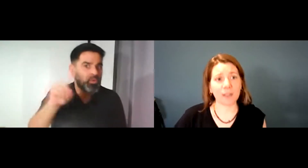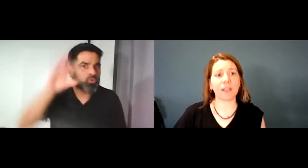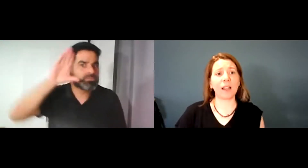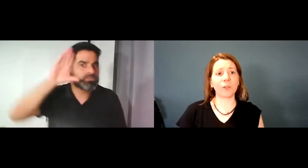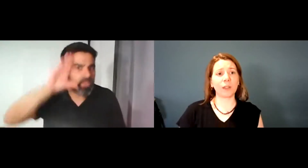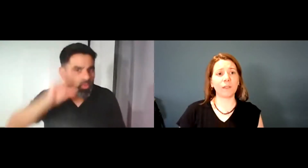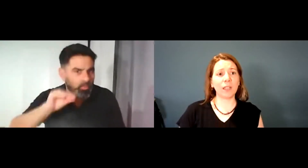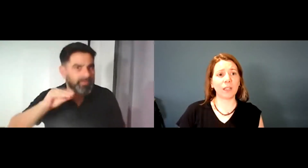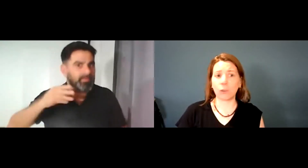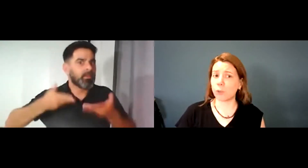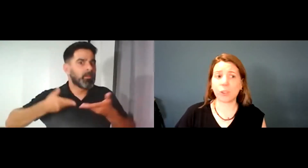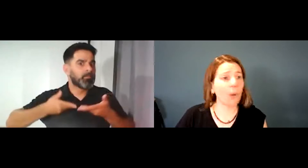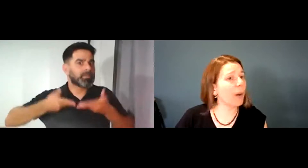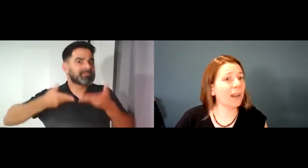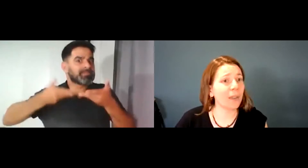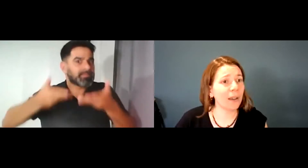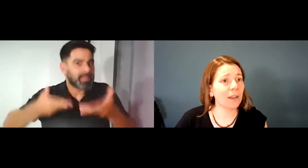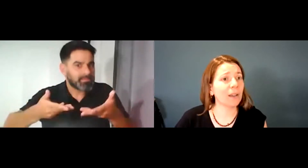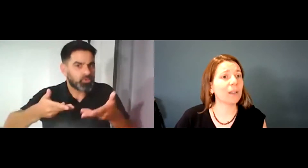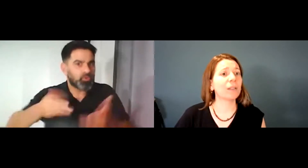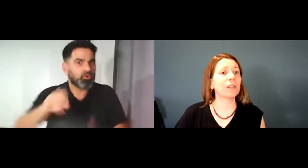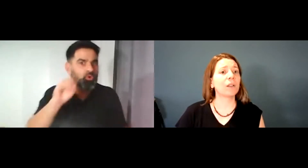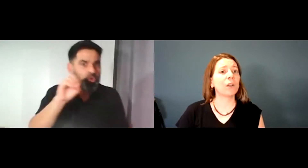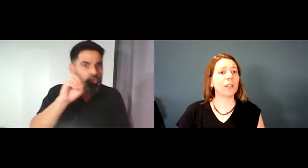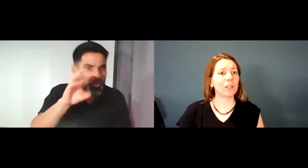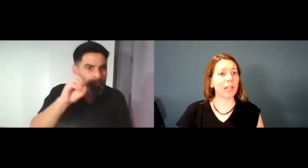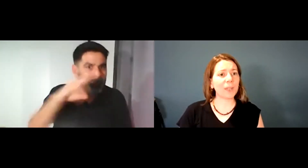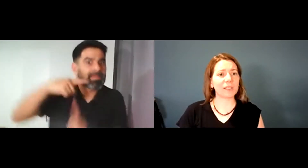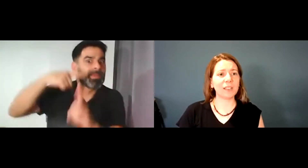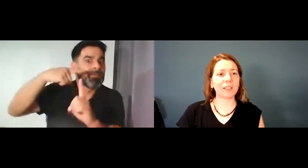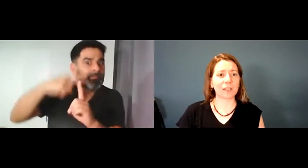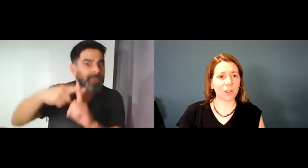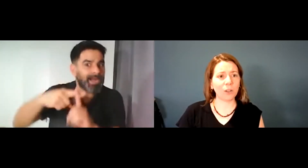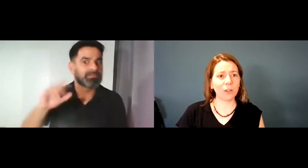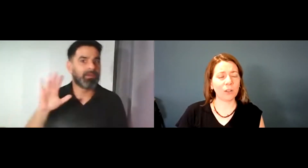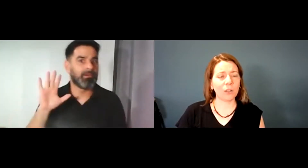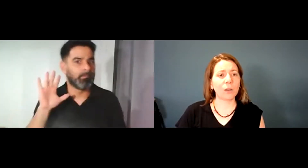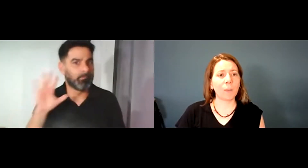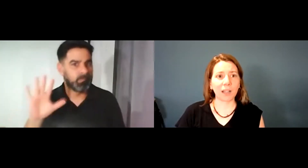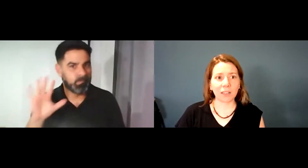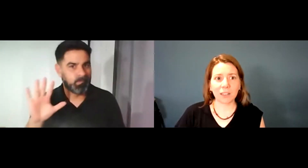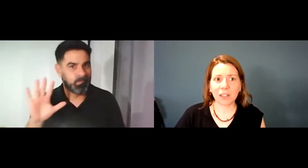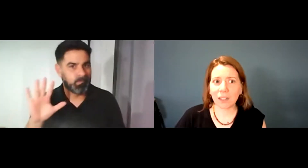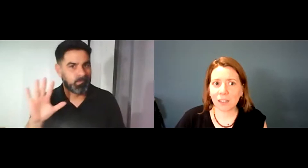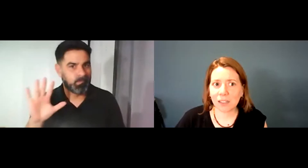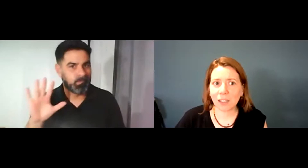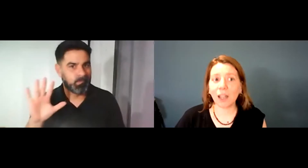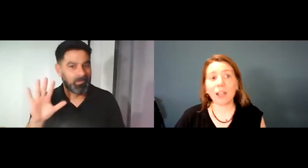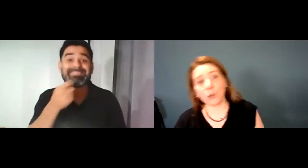el año que viene no se acuerdan, en la presentación van a tener que decir el